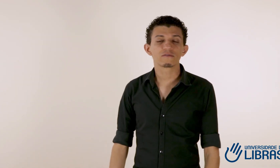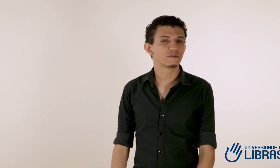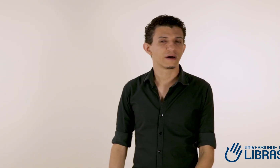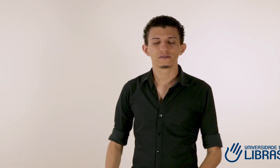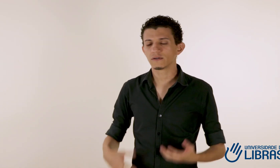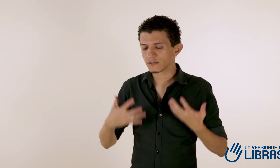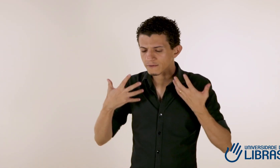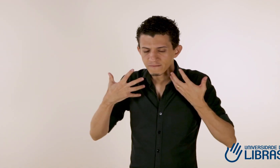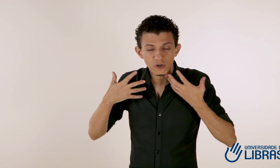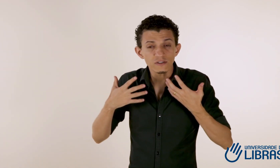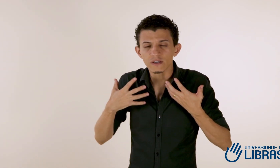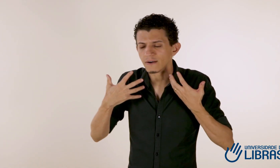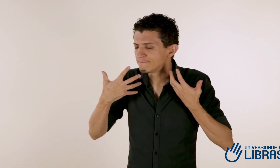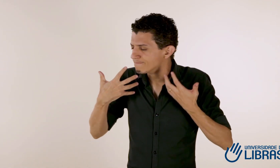cansado demais, nossa, só isso aqui, ó.